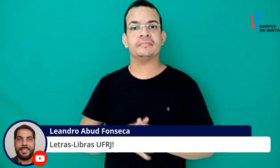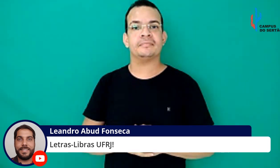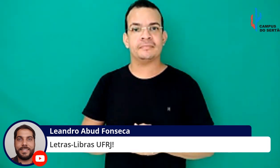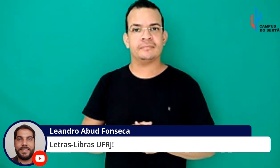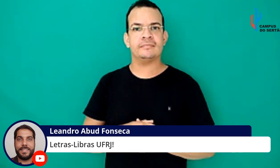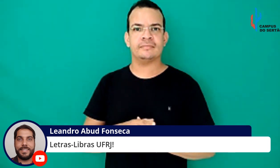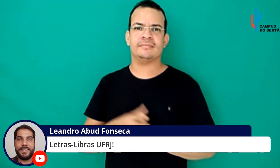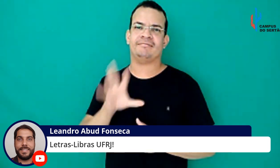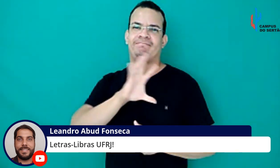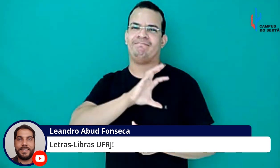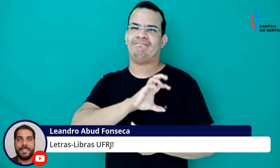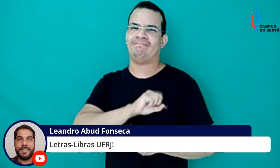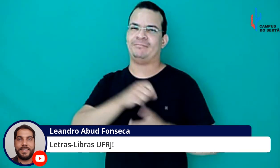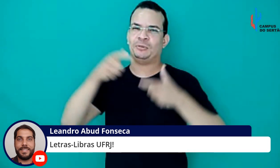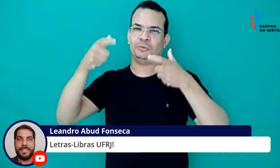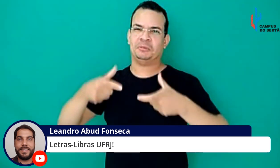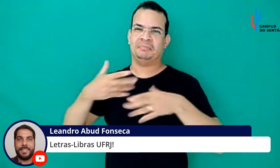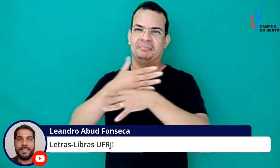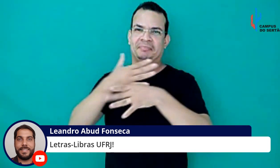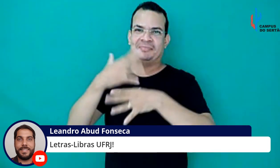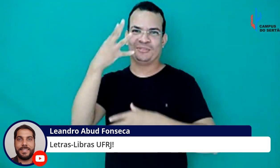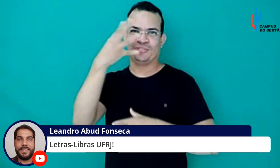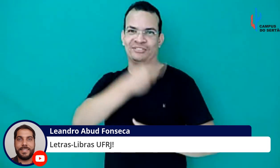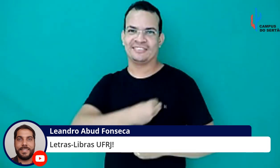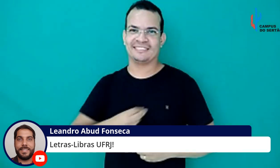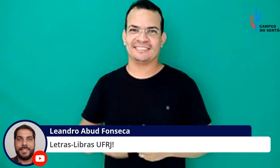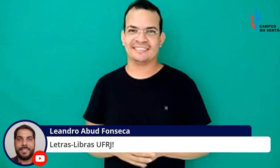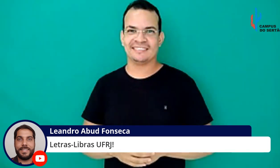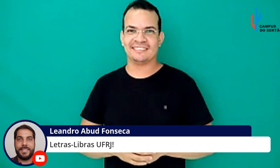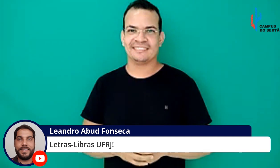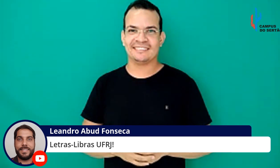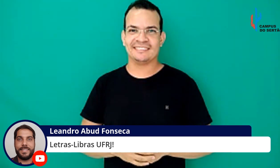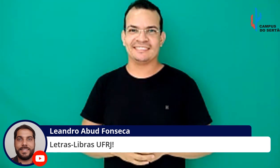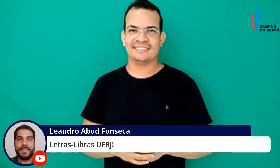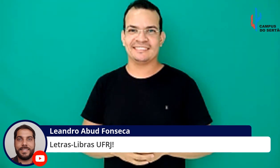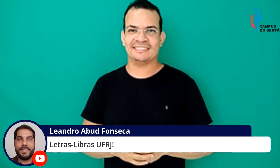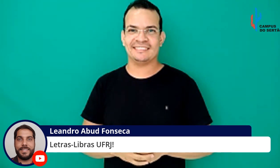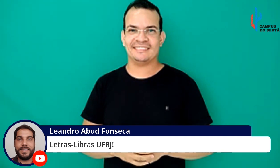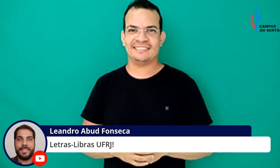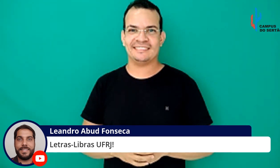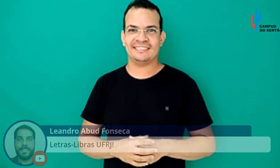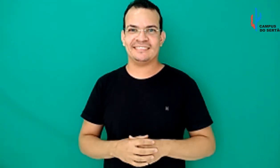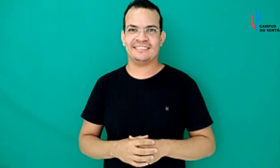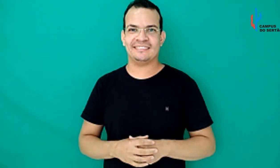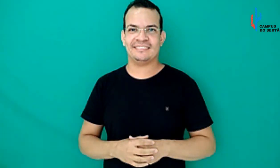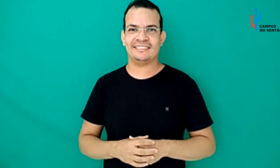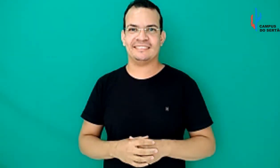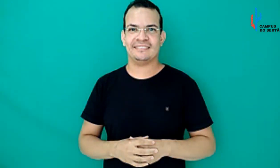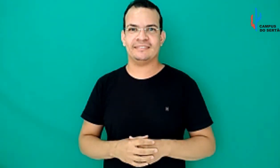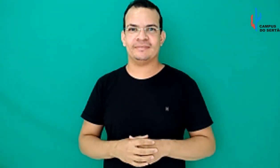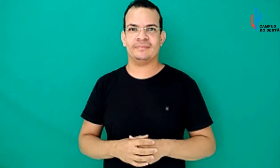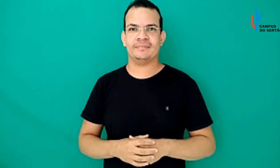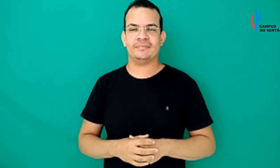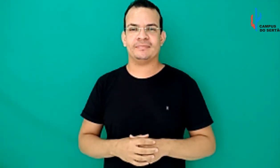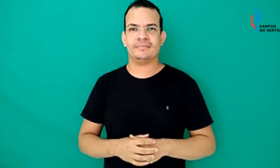Universidade Federal do Rio de Janeiro. É belíssima essa cidade. Eu amo esse lugar.